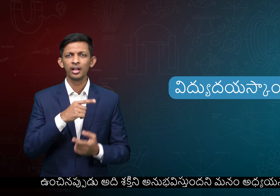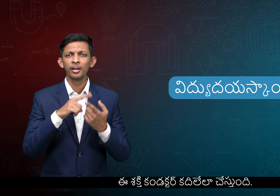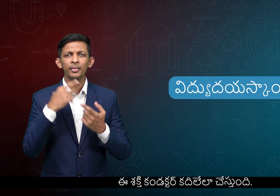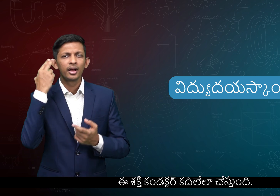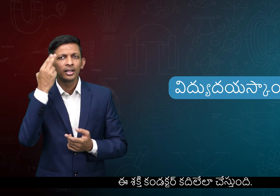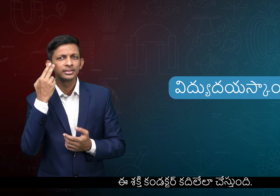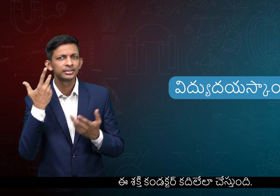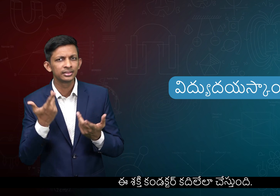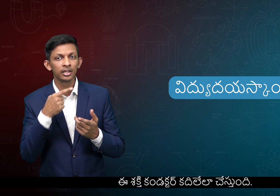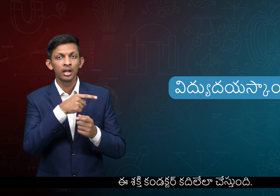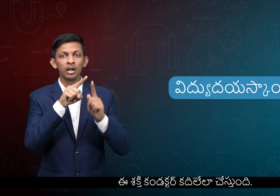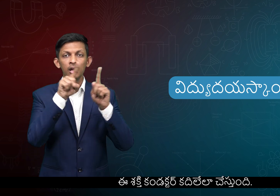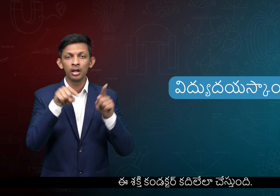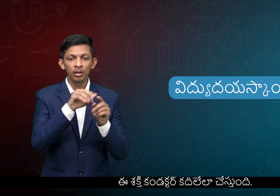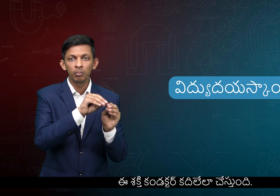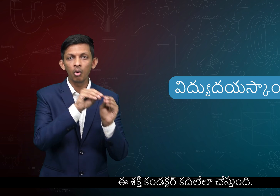ఈ శక్తి కండక్టర్ కదిలేలా చేస్తుంది.